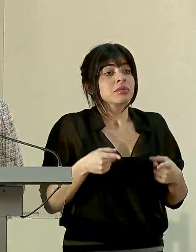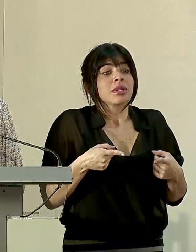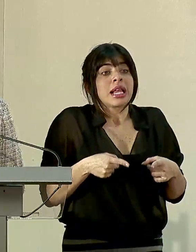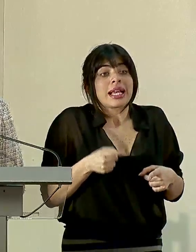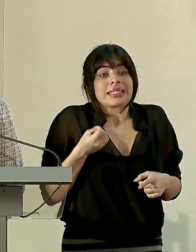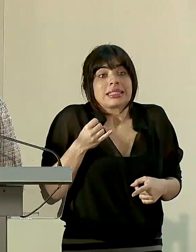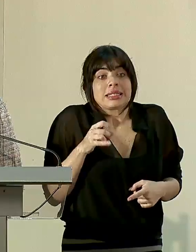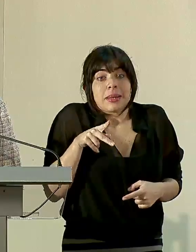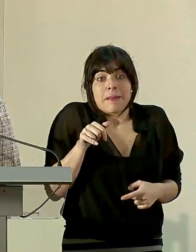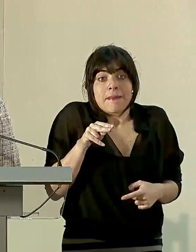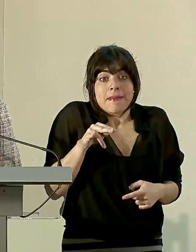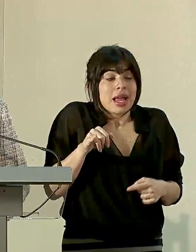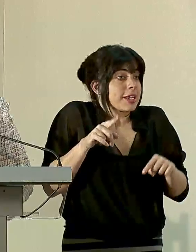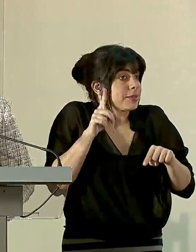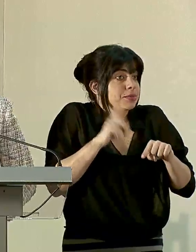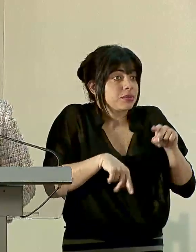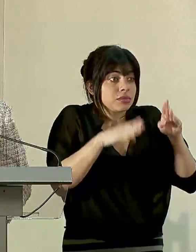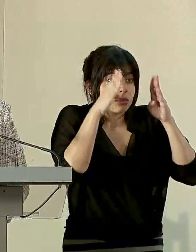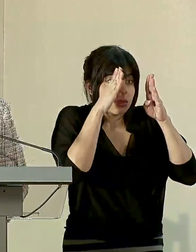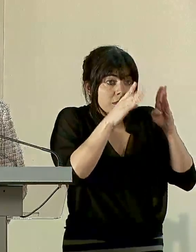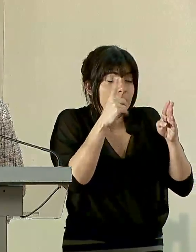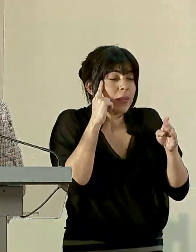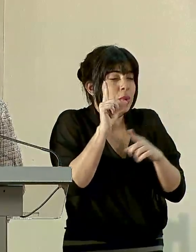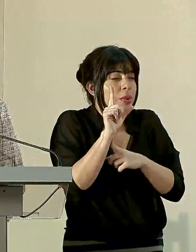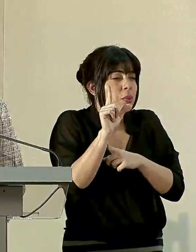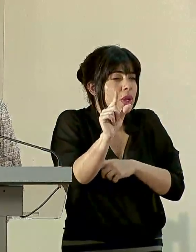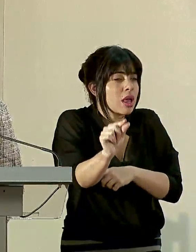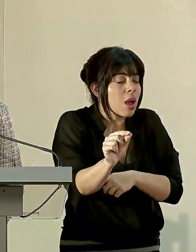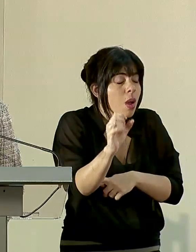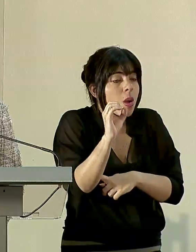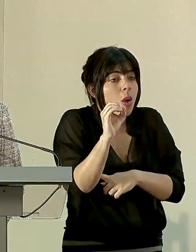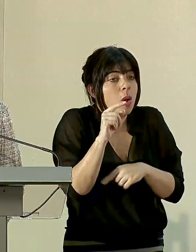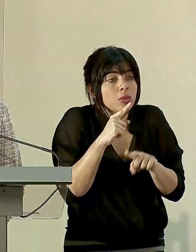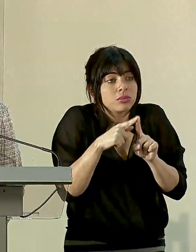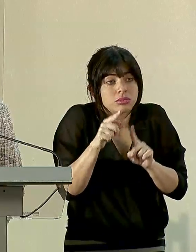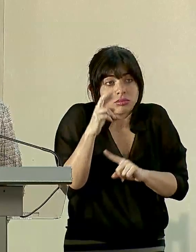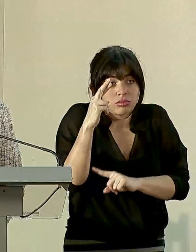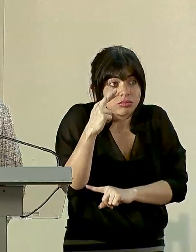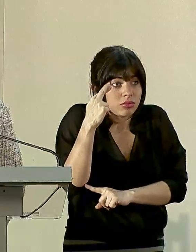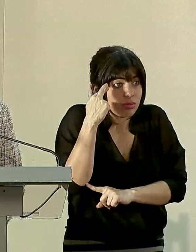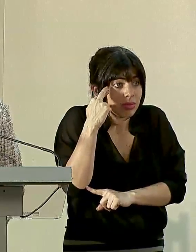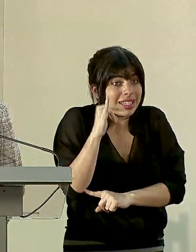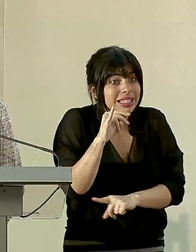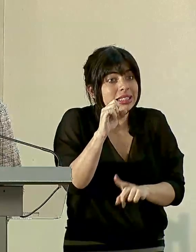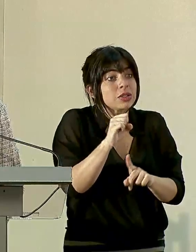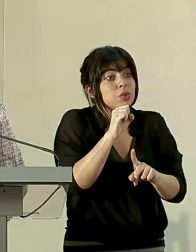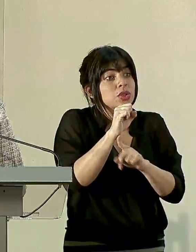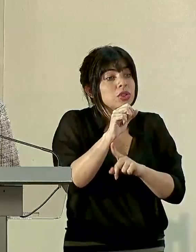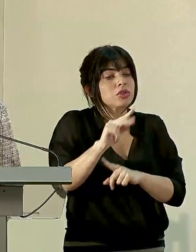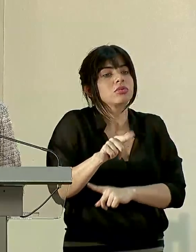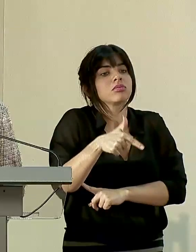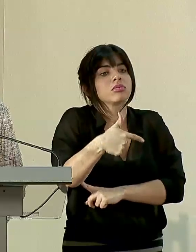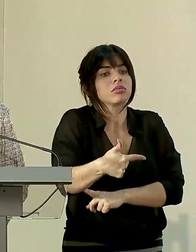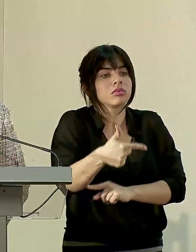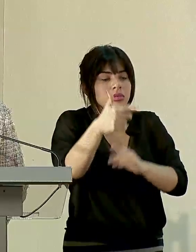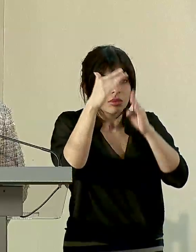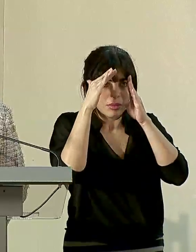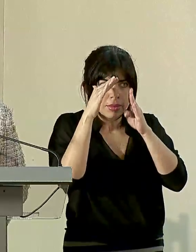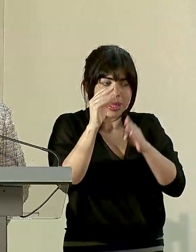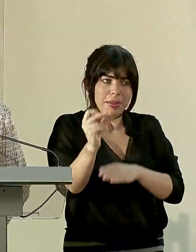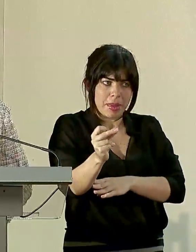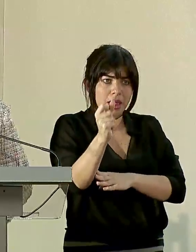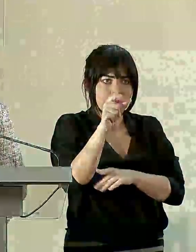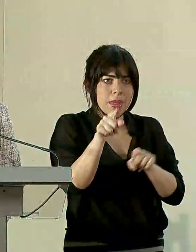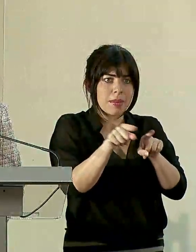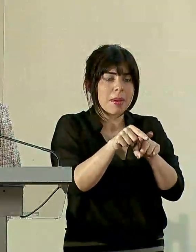de que el patronato no pueda atenderlo por la distancia o por otras razones, ese caso lo atendería en forma inmediata